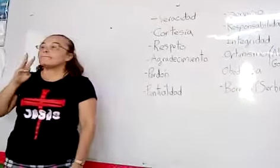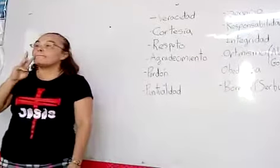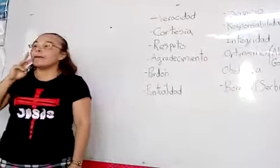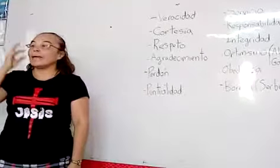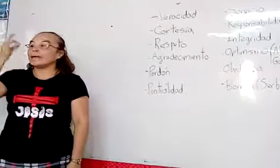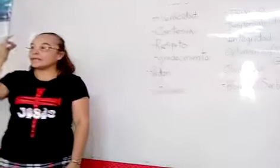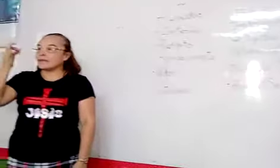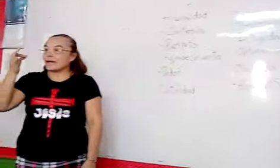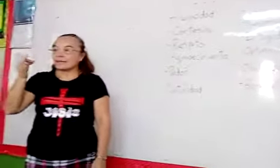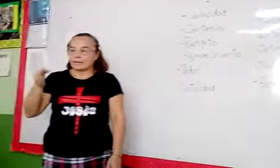veracidad,